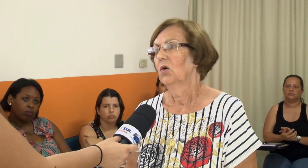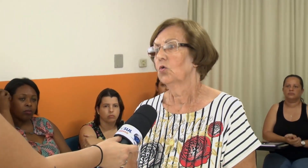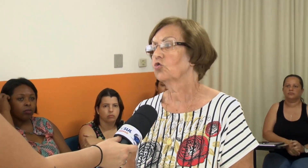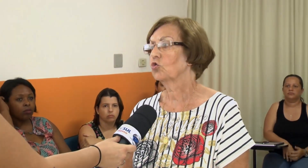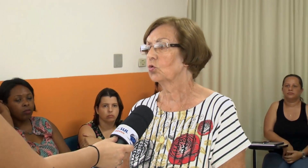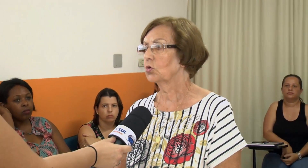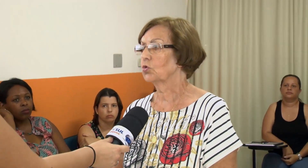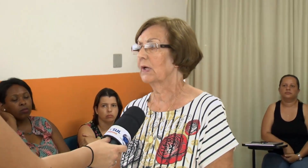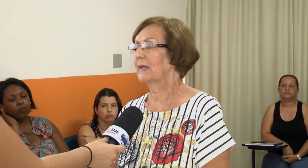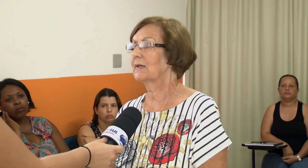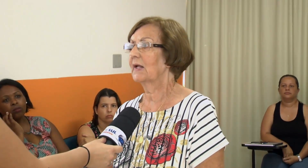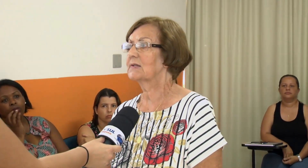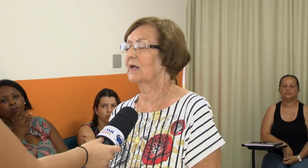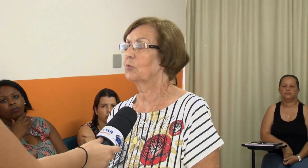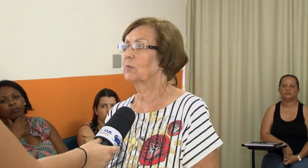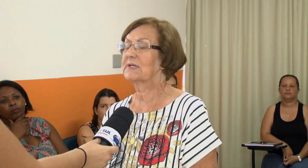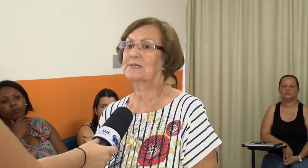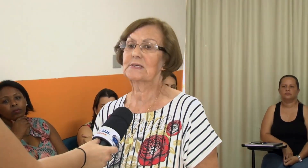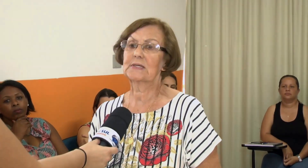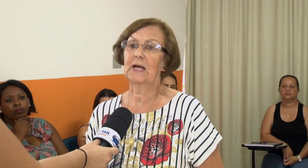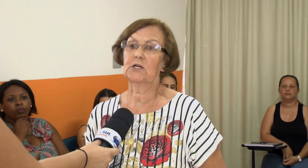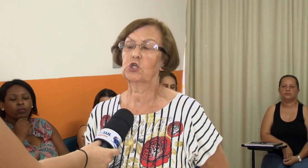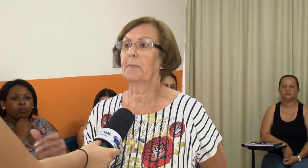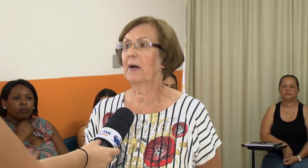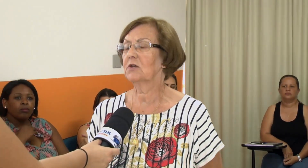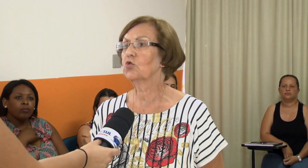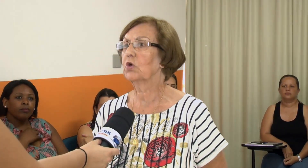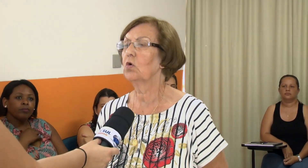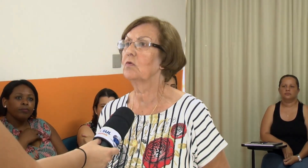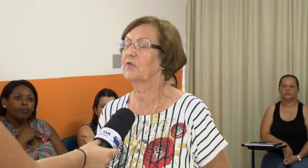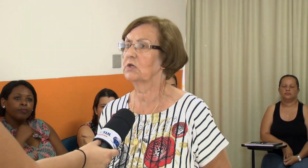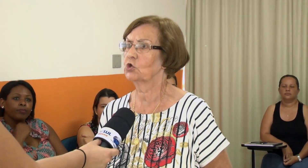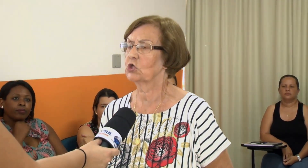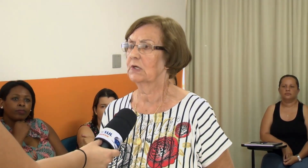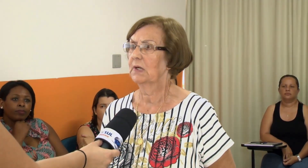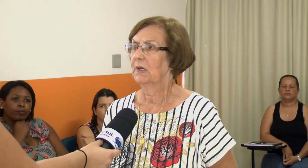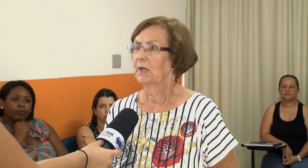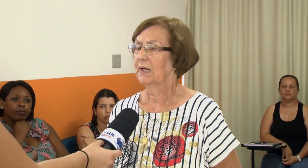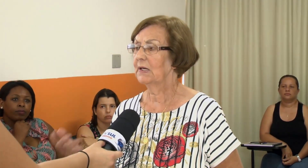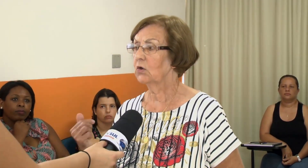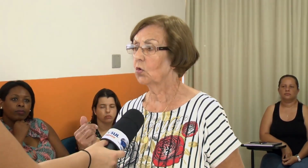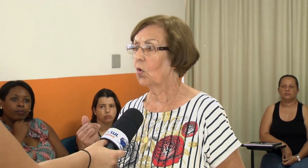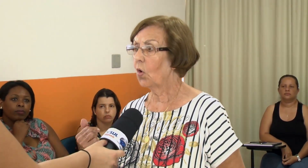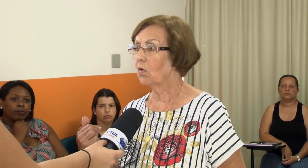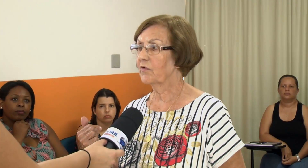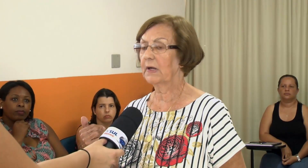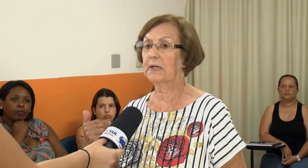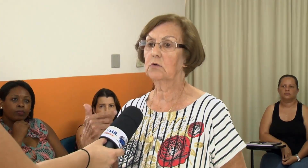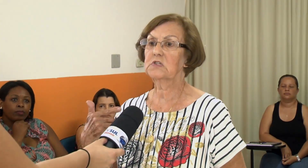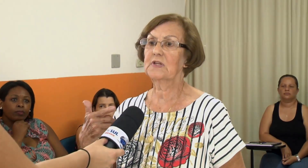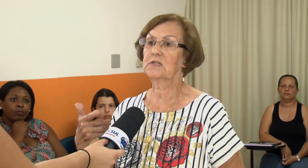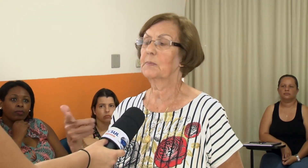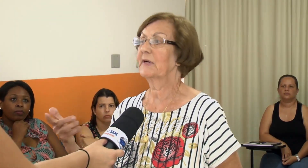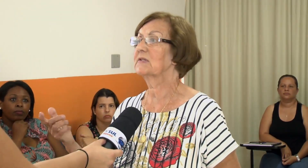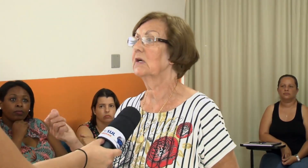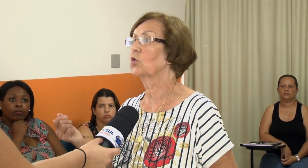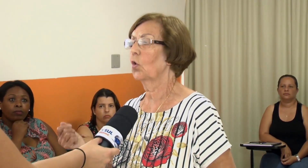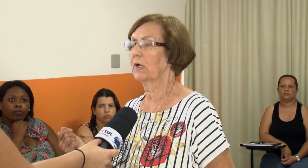O surdo, ele tem sempre uma necessidade a mais do que o ouvinte. Ele não ouve aquilo que está se passando ao